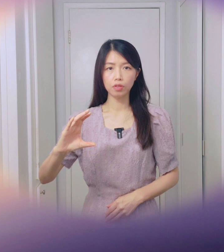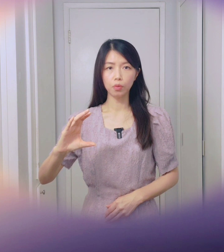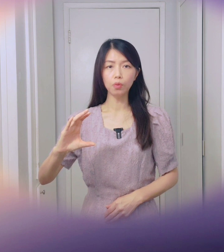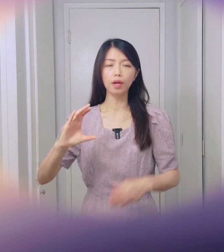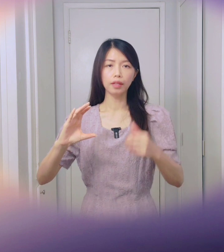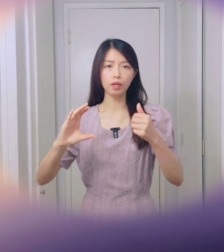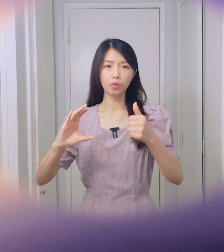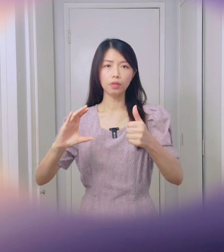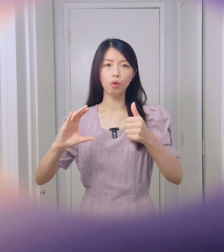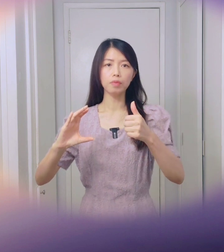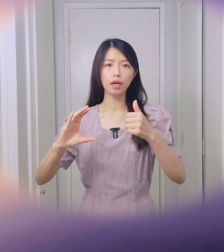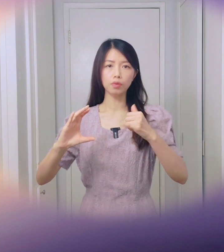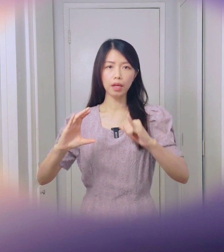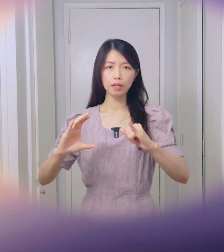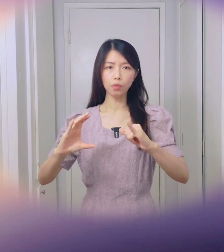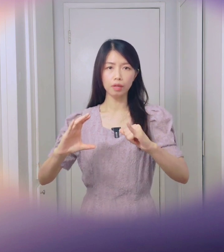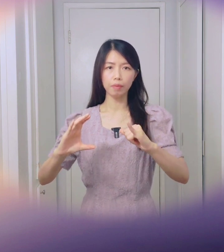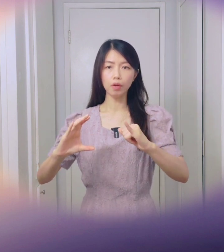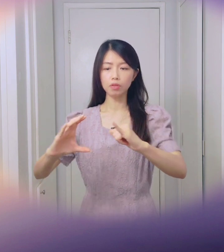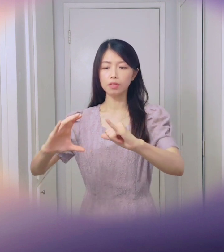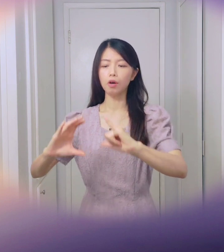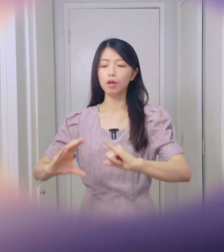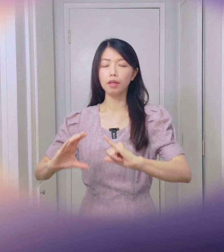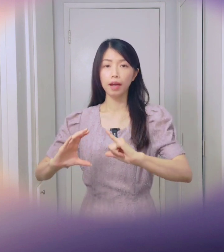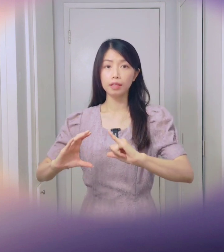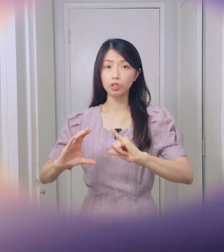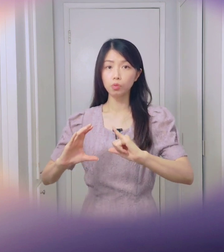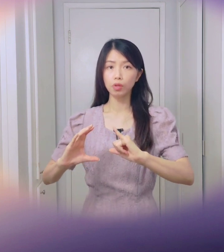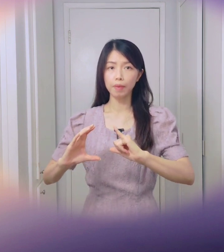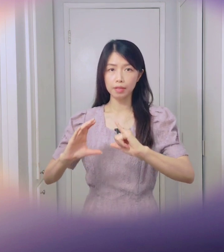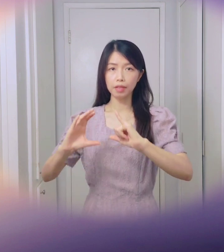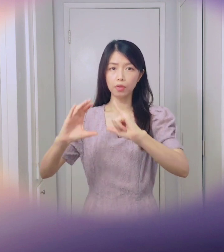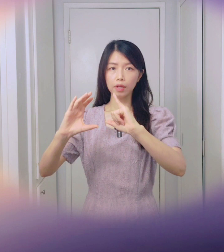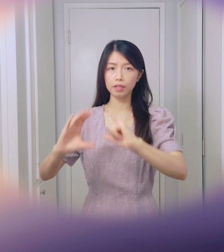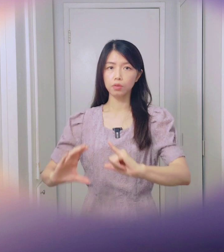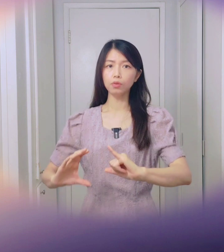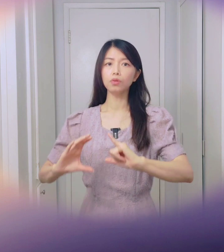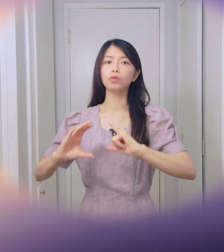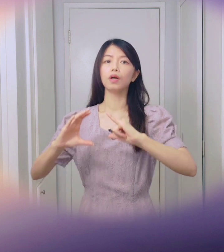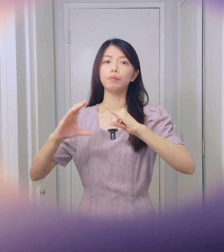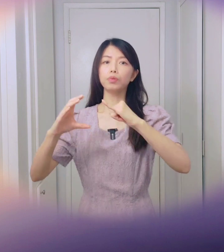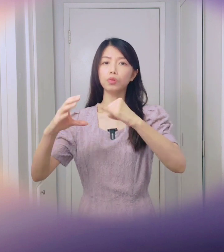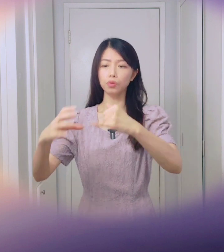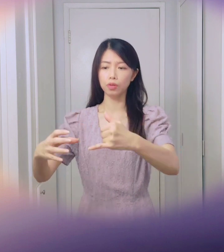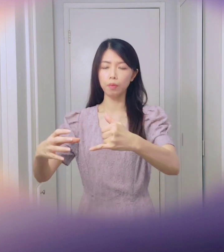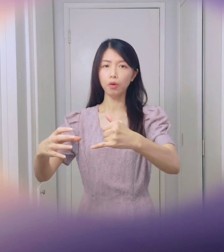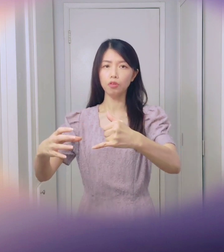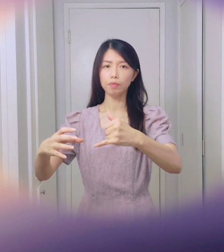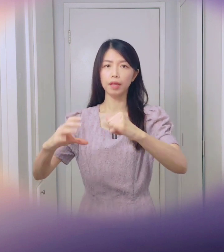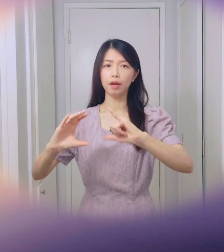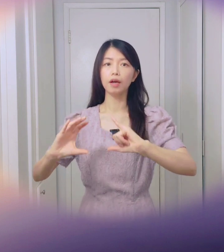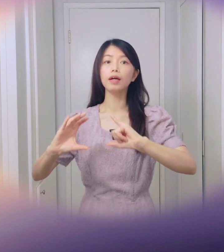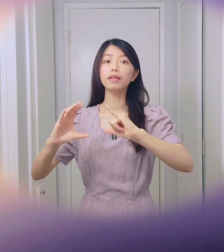표현해 주시고 다른 손은 엄지하고 새끼손가락만 펴주셔서 내가 지구본을 만진다고 생각하시고 앞으로 둥글게